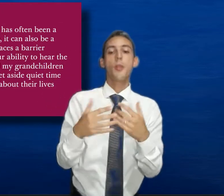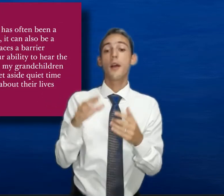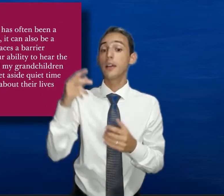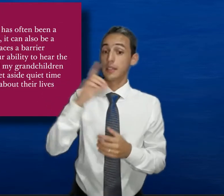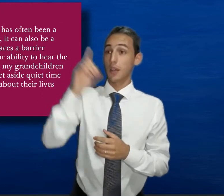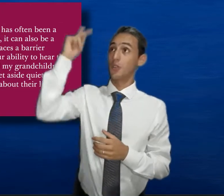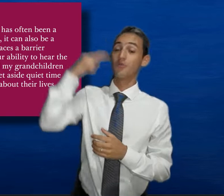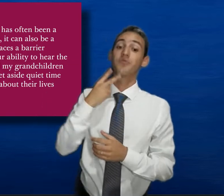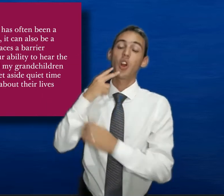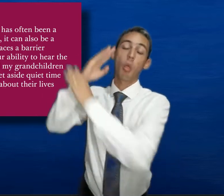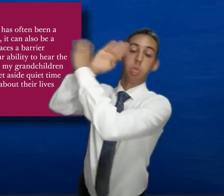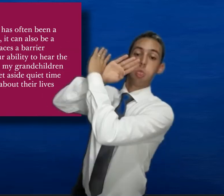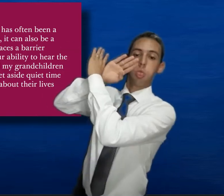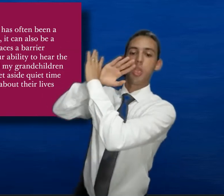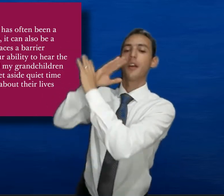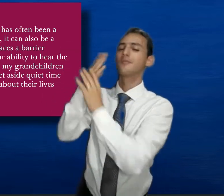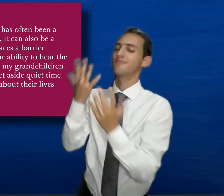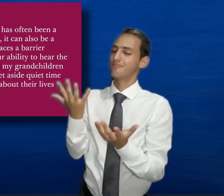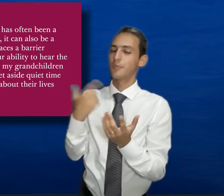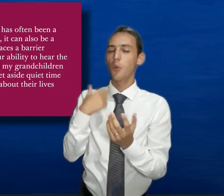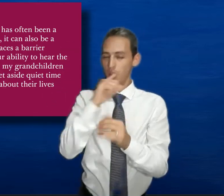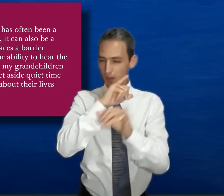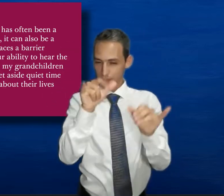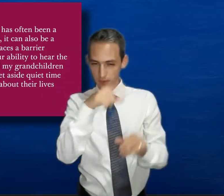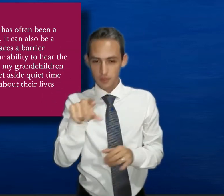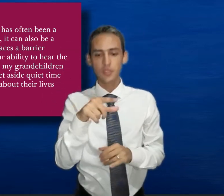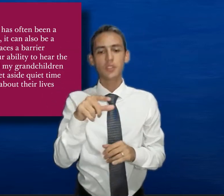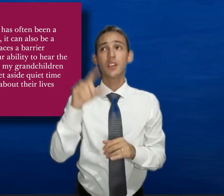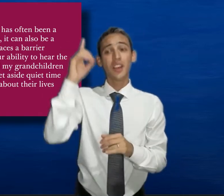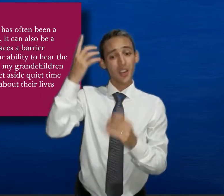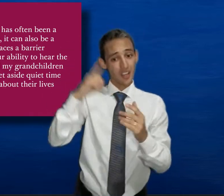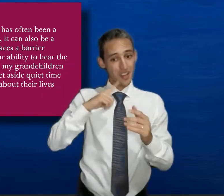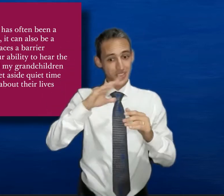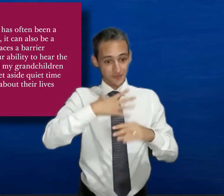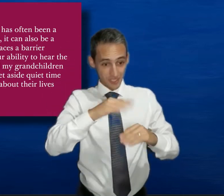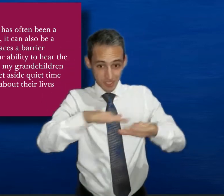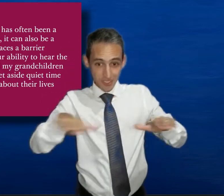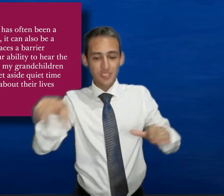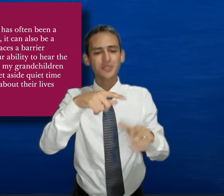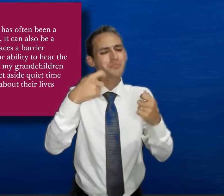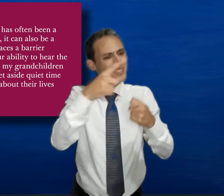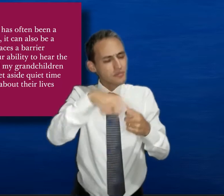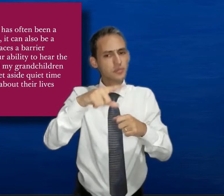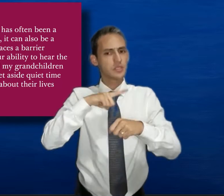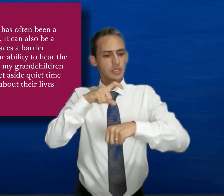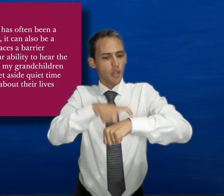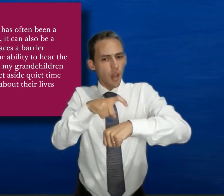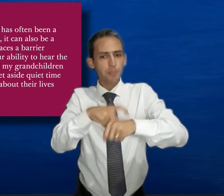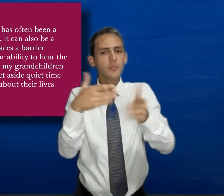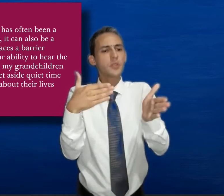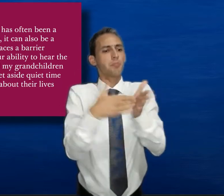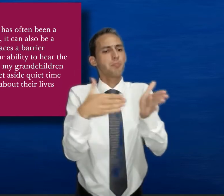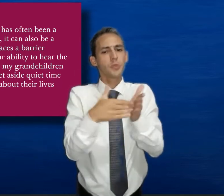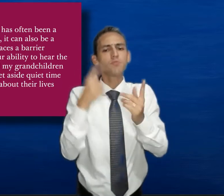uma barreira entre nós e nossa capacidade de ouvir a voz do Senhor. Digo aos meus netos que eles devem reservar todos os dias um momento